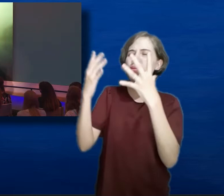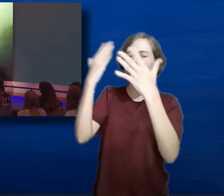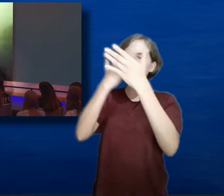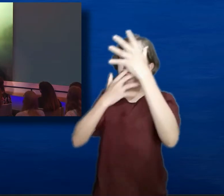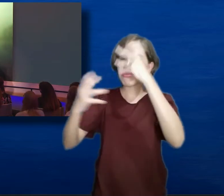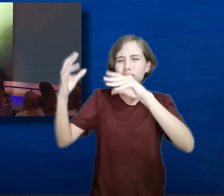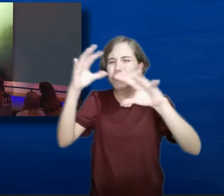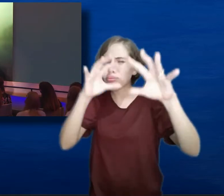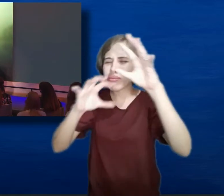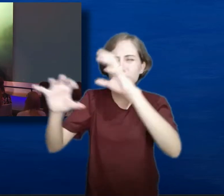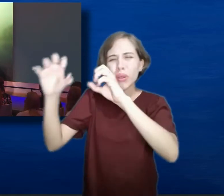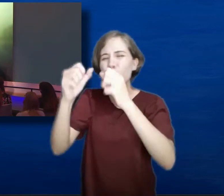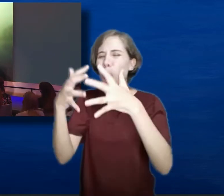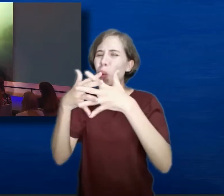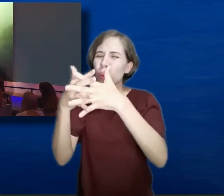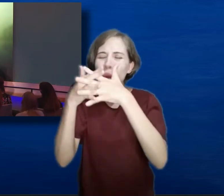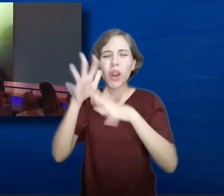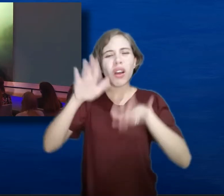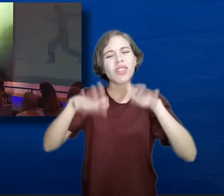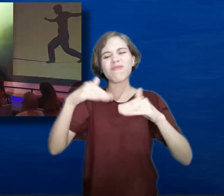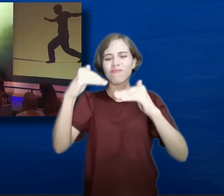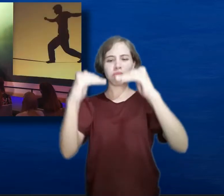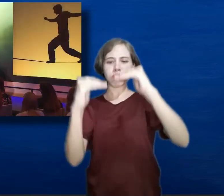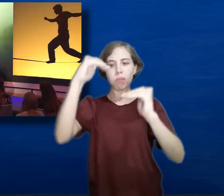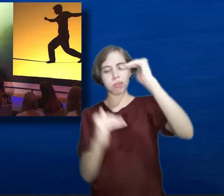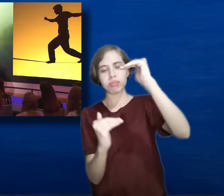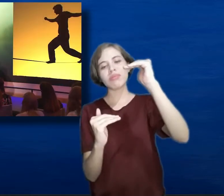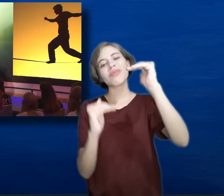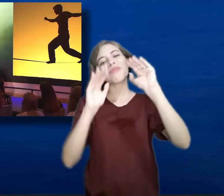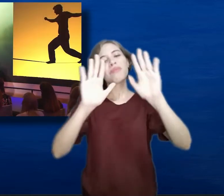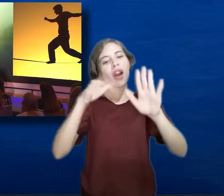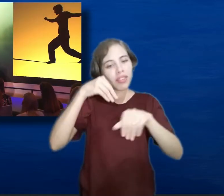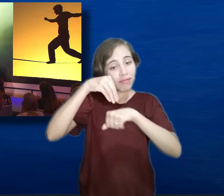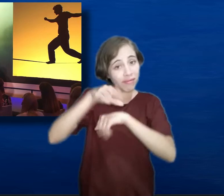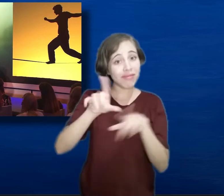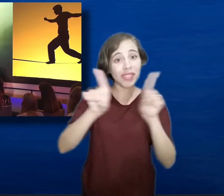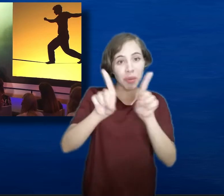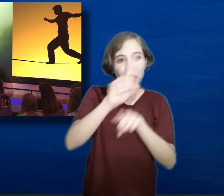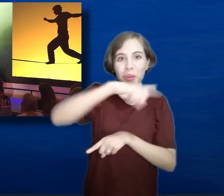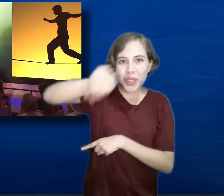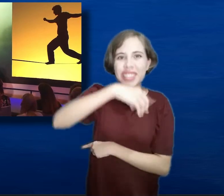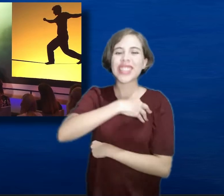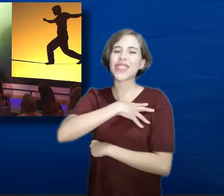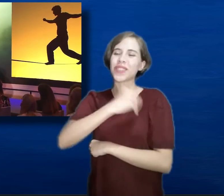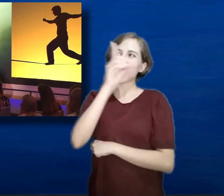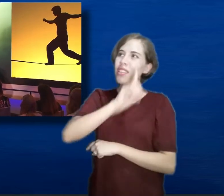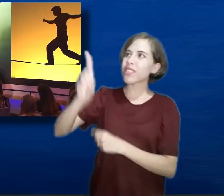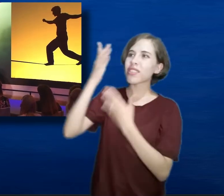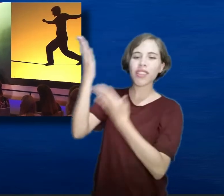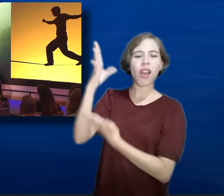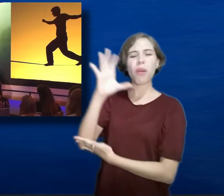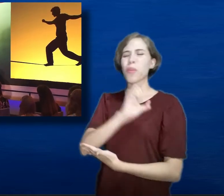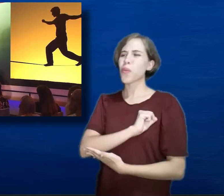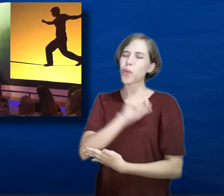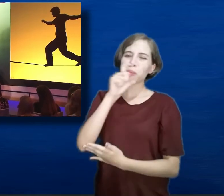haver momentos em que sua visão parece obscurecida por um caminho nebuloso ou momentos em que você talvez perca o